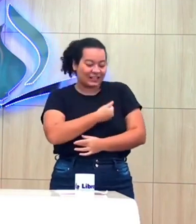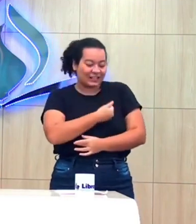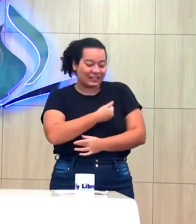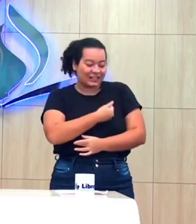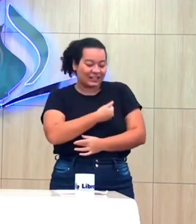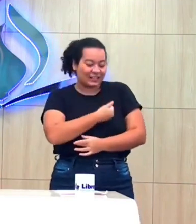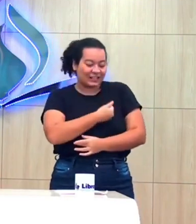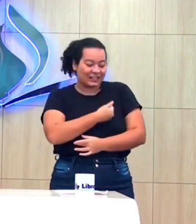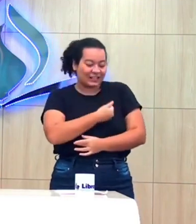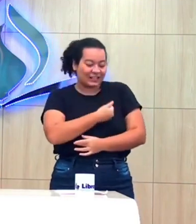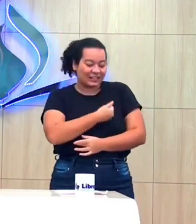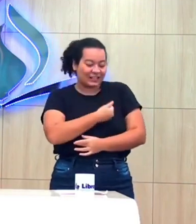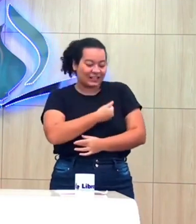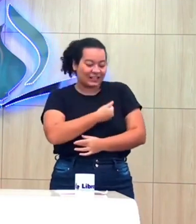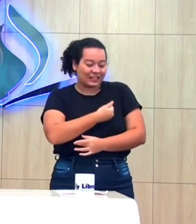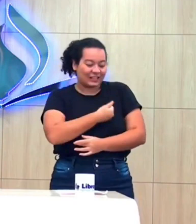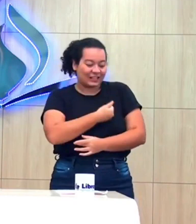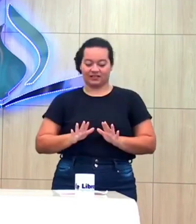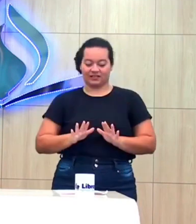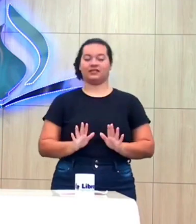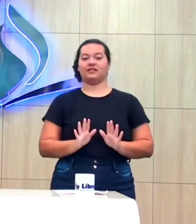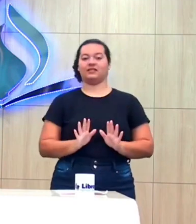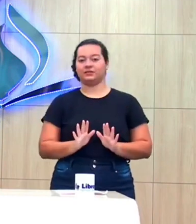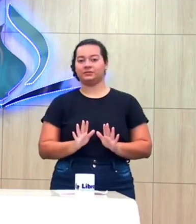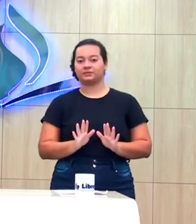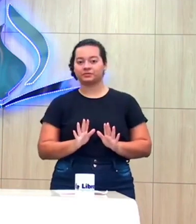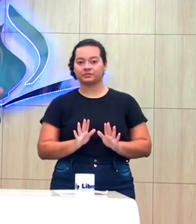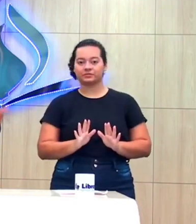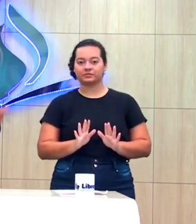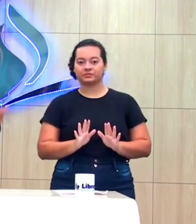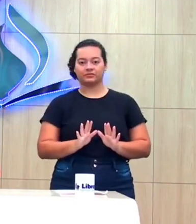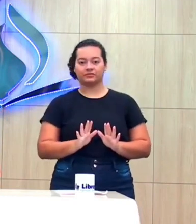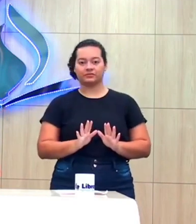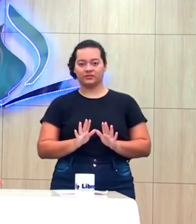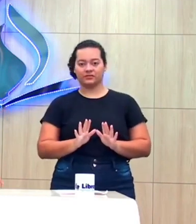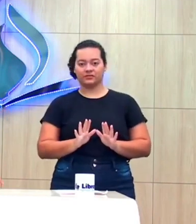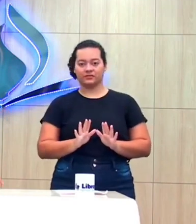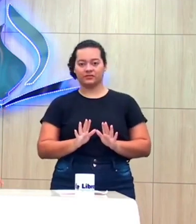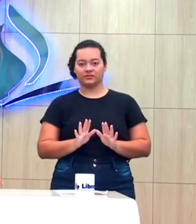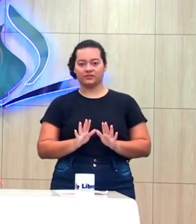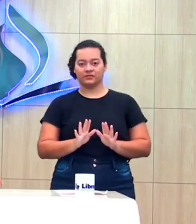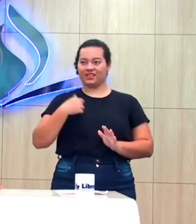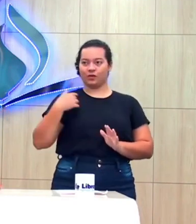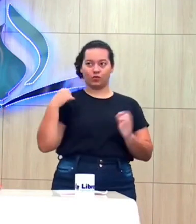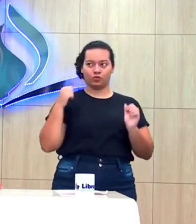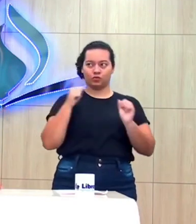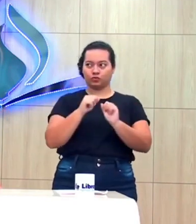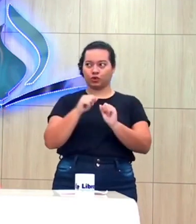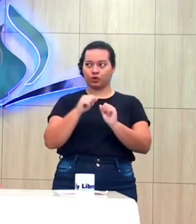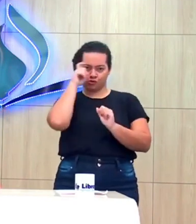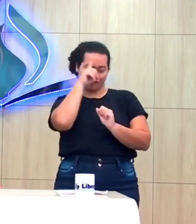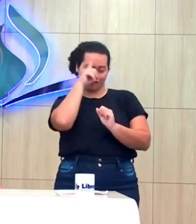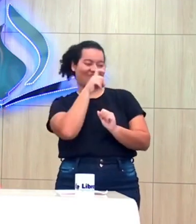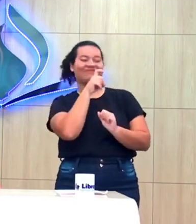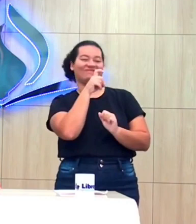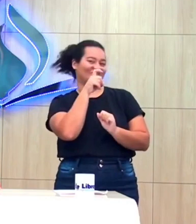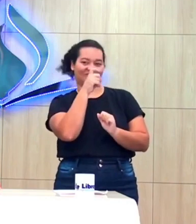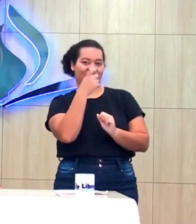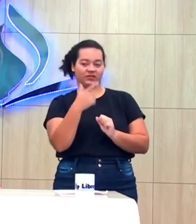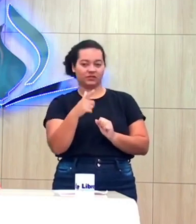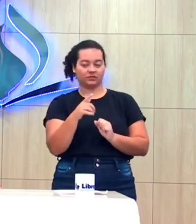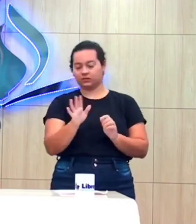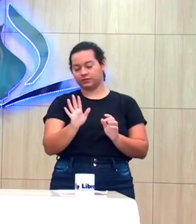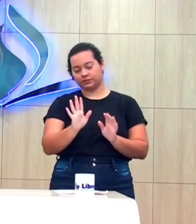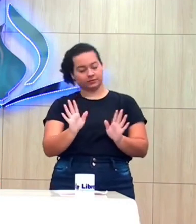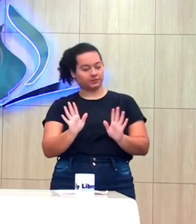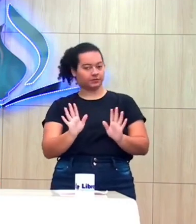blinda, não nos faz isento a qualquer adversidade. E Davi, ele